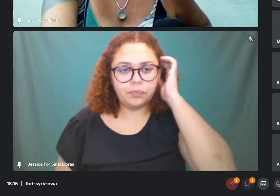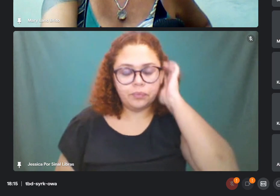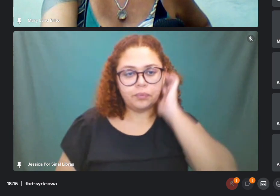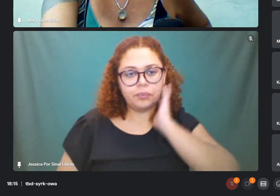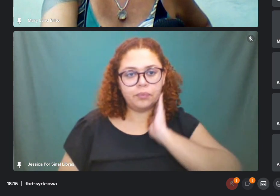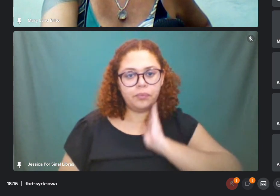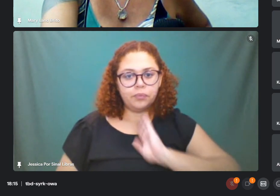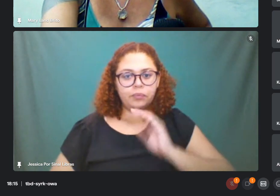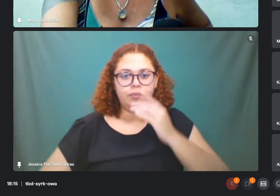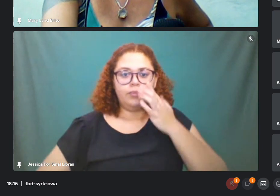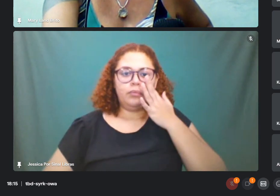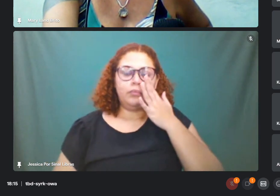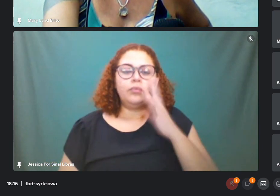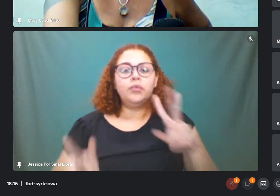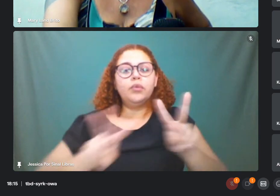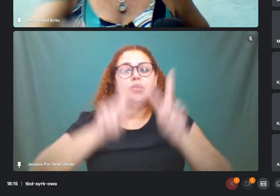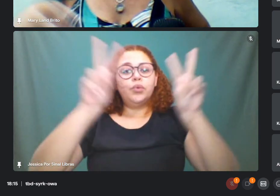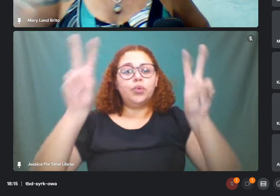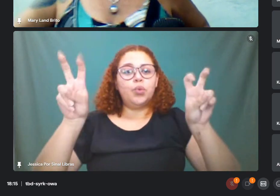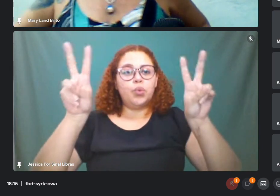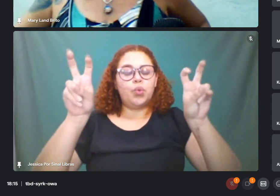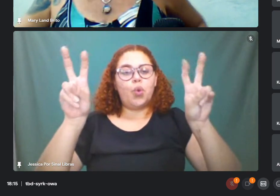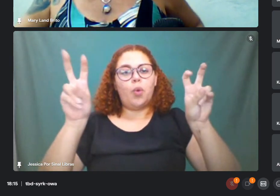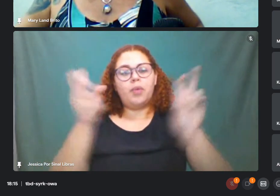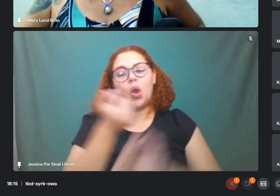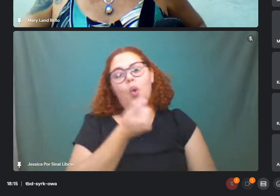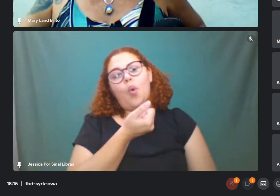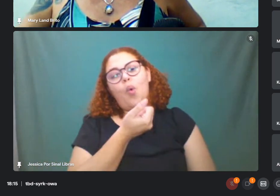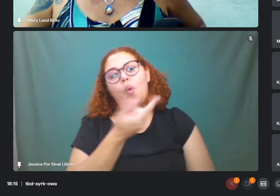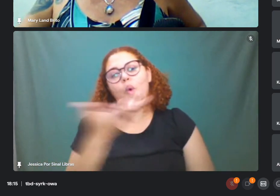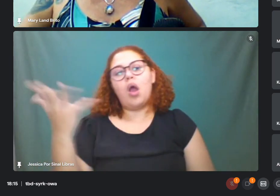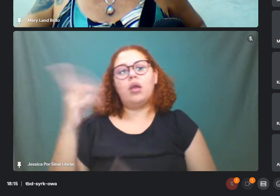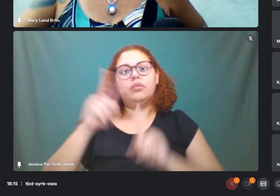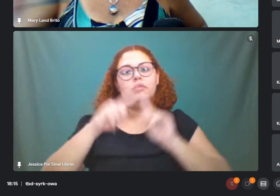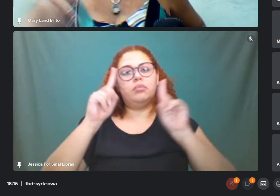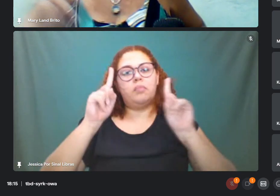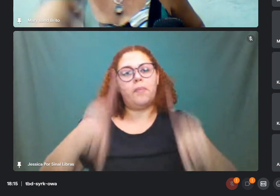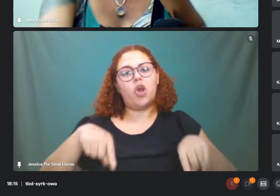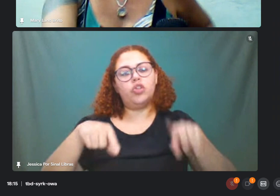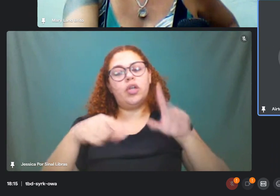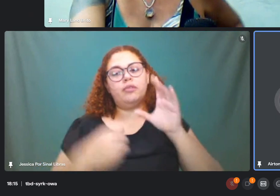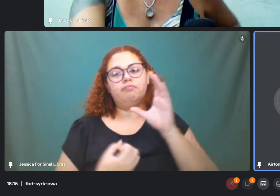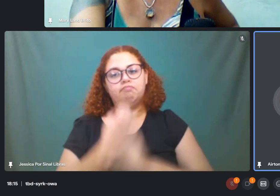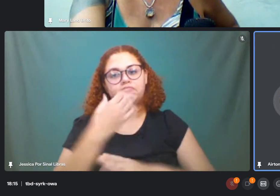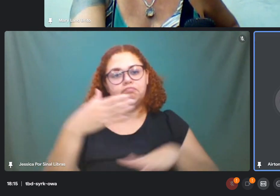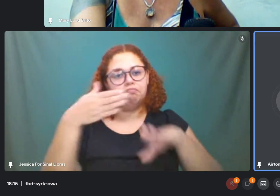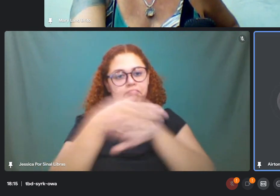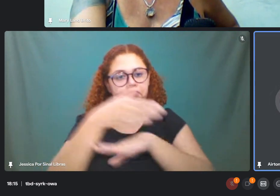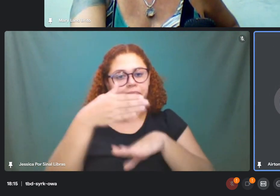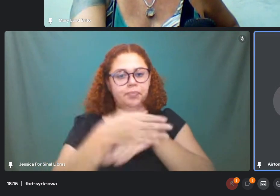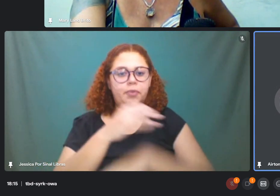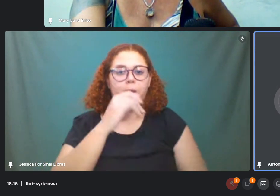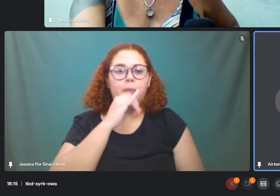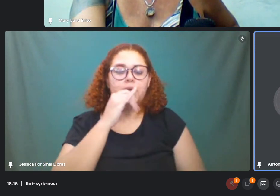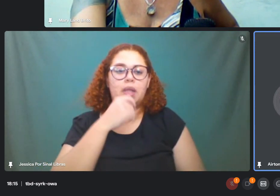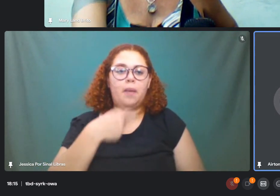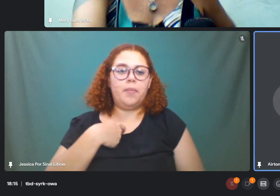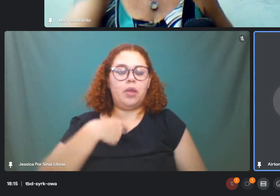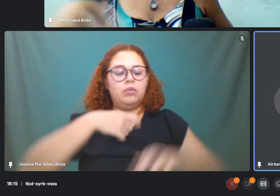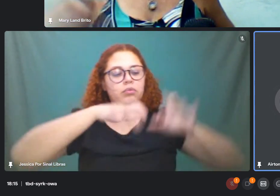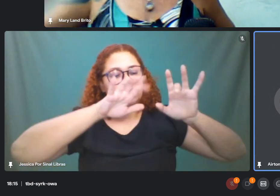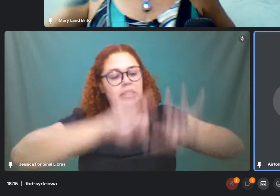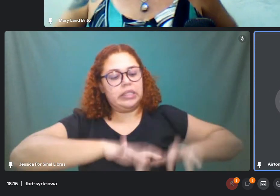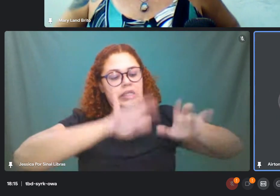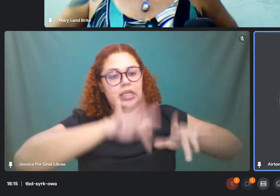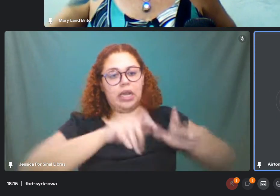Não, eu é sobre essa questão de quantos projetos você pode participar. No caso, eu sou escritor, escrevo poesia,